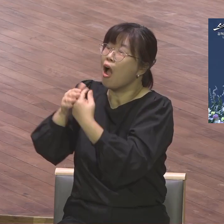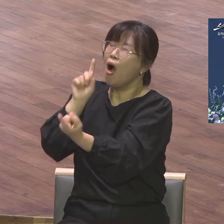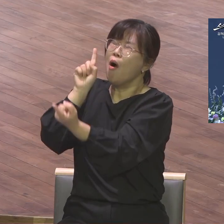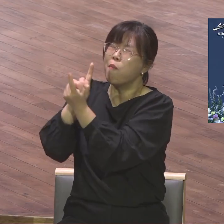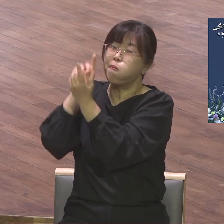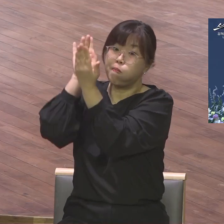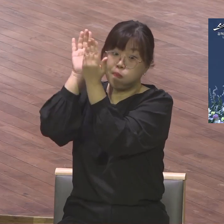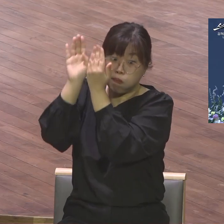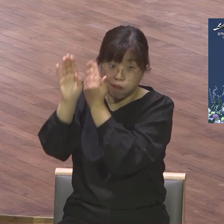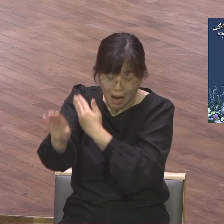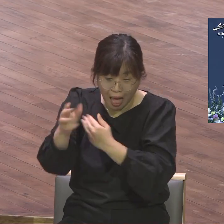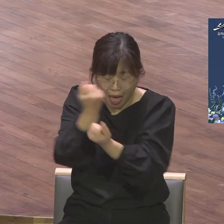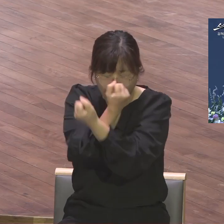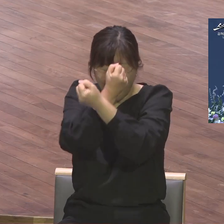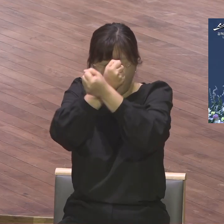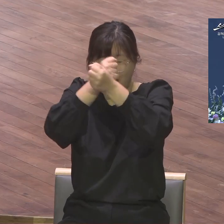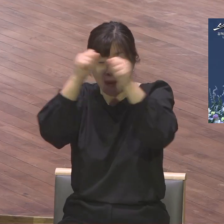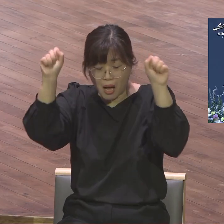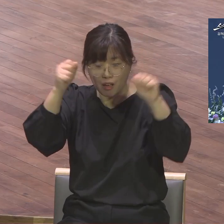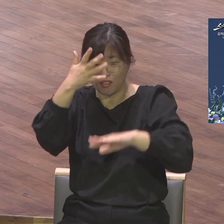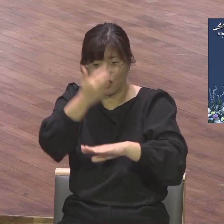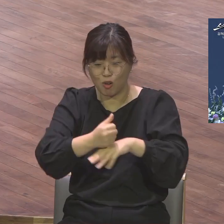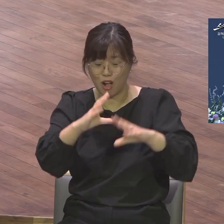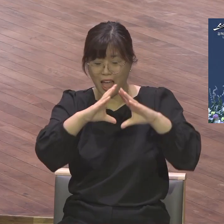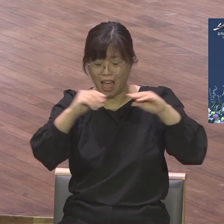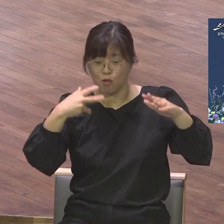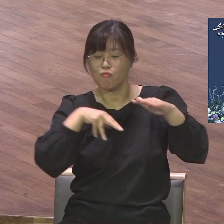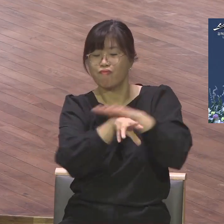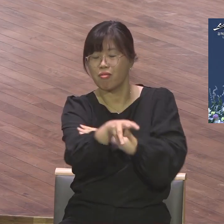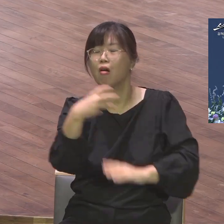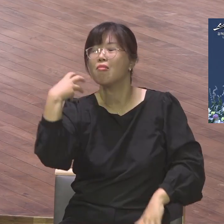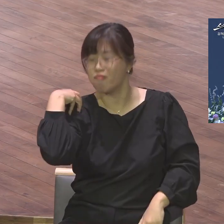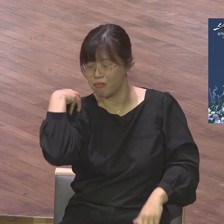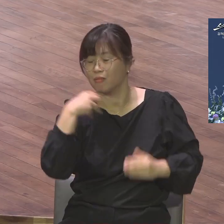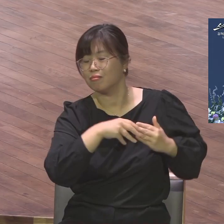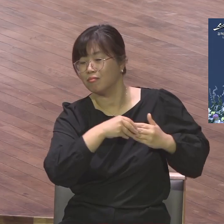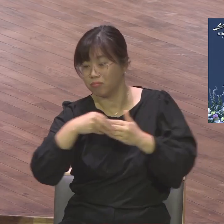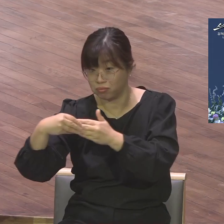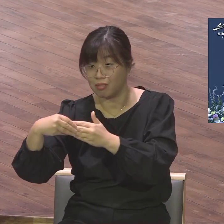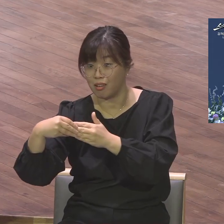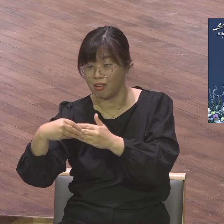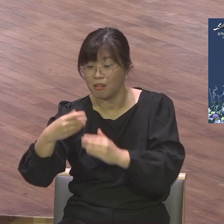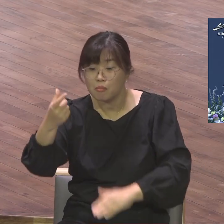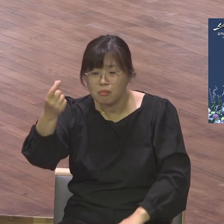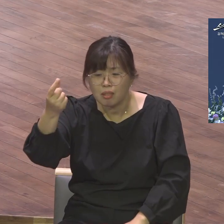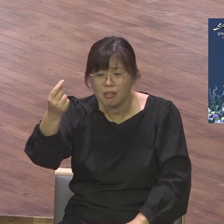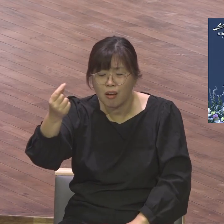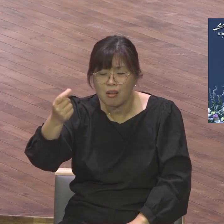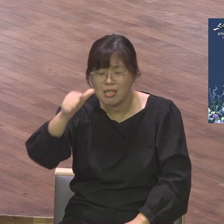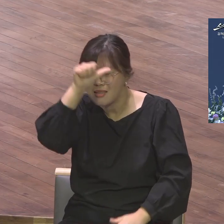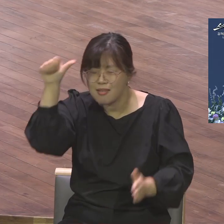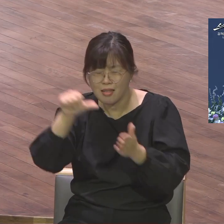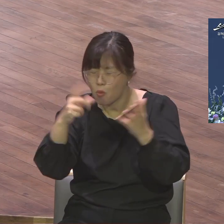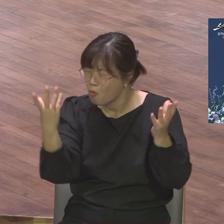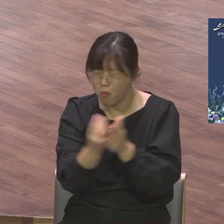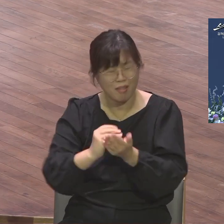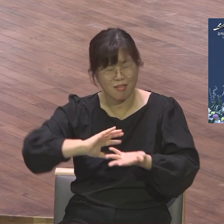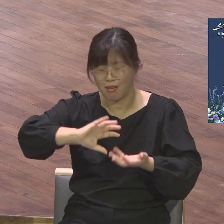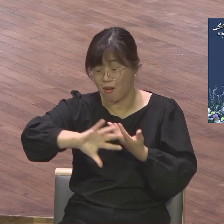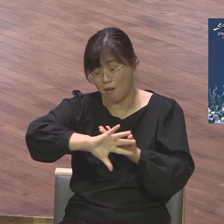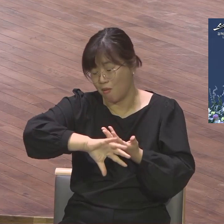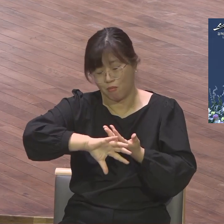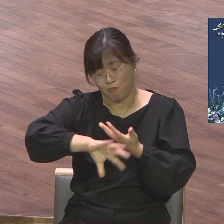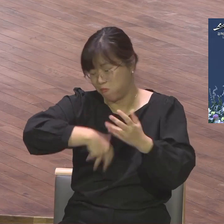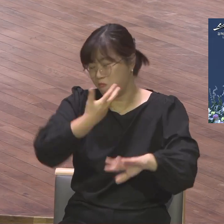430년 종살이었던 이스라엘 백성들 200만 명을 끌고 나오는 출애굽 시기는 주역으로 서타가 되는 어느 날 갑자기